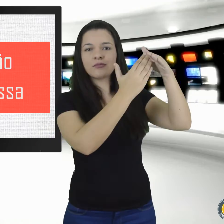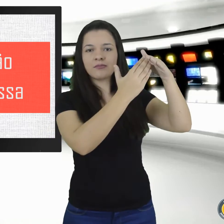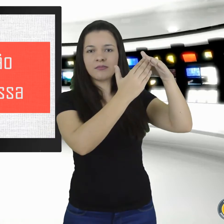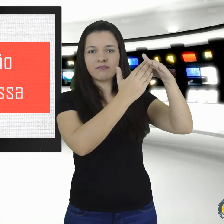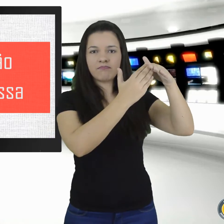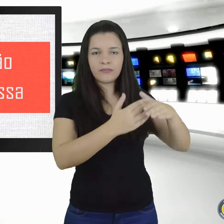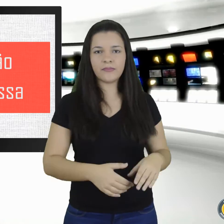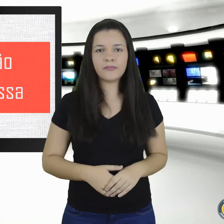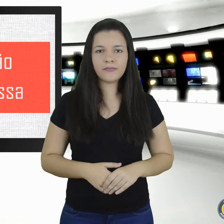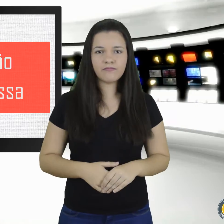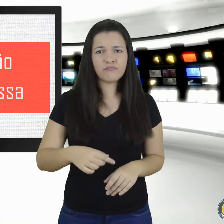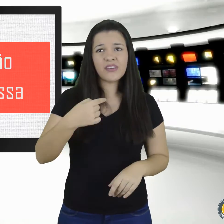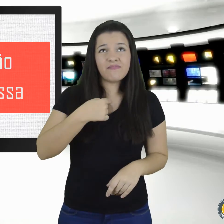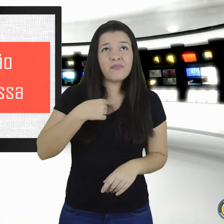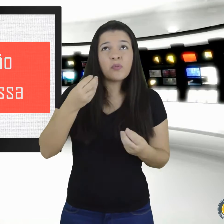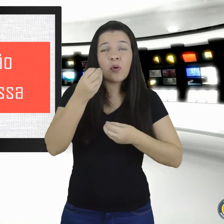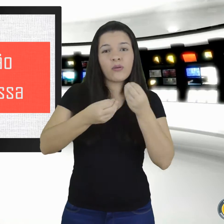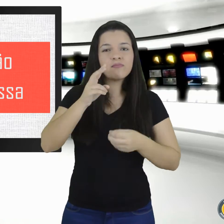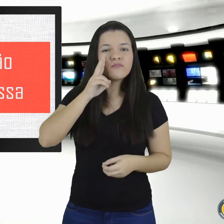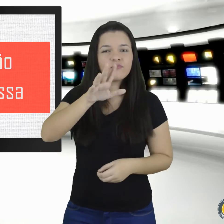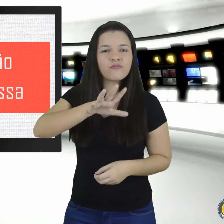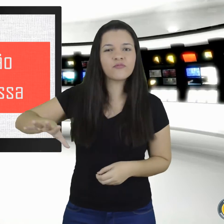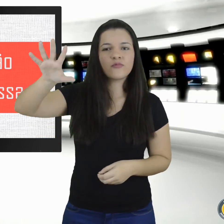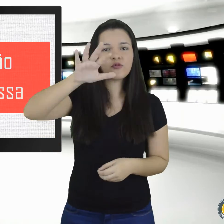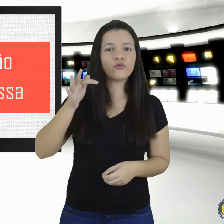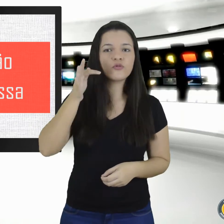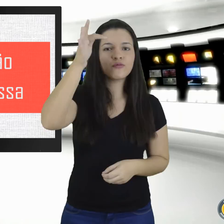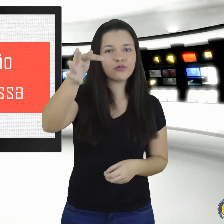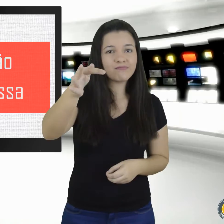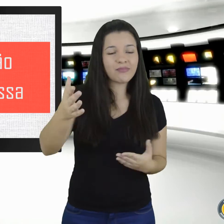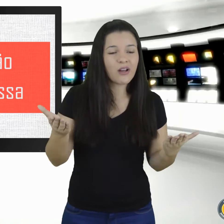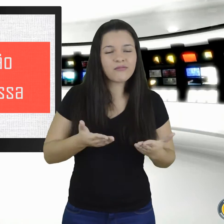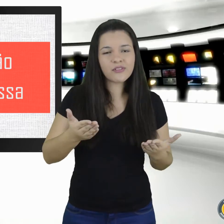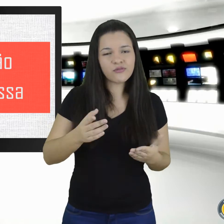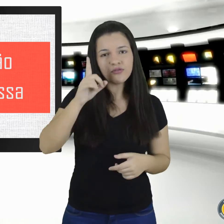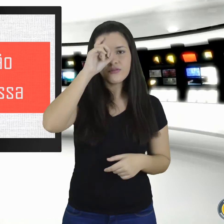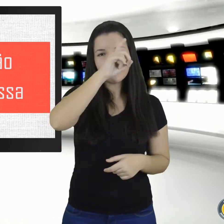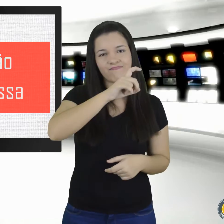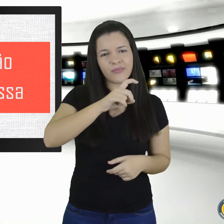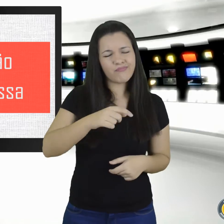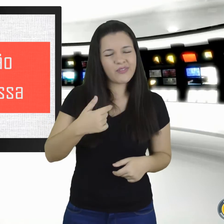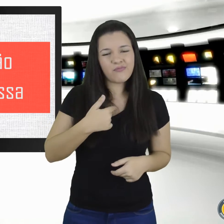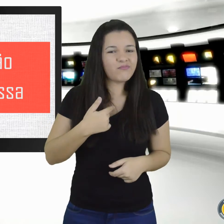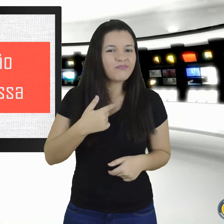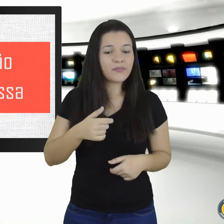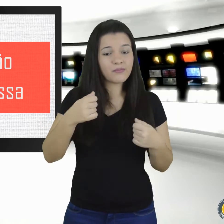de perspectivas, Michele diz, apesar do cenário atual, estar otimista quanto